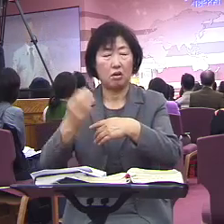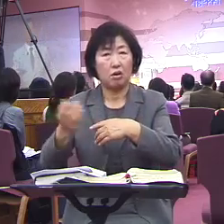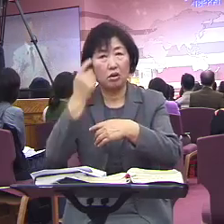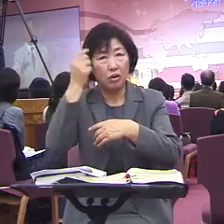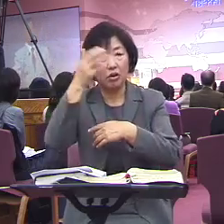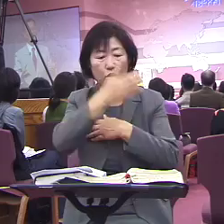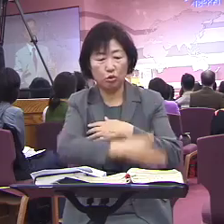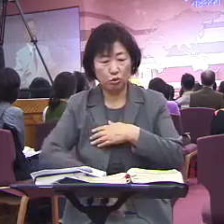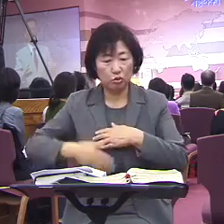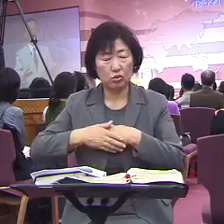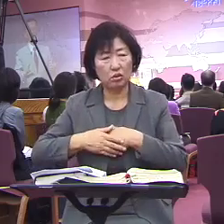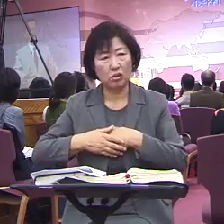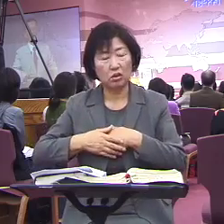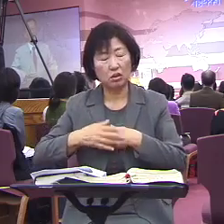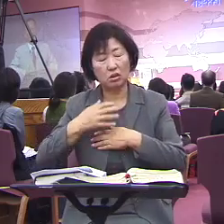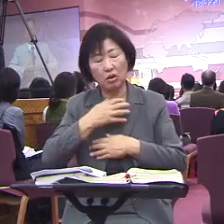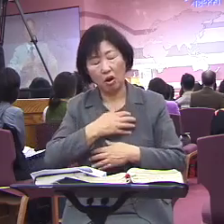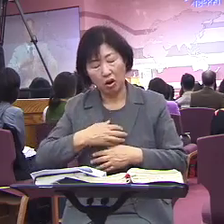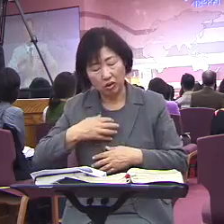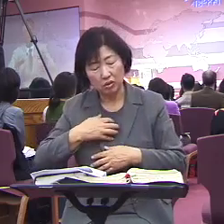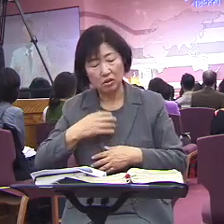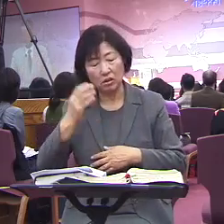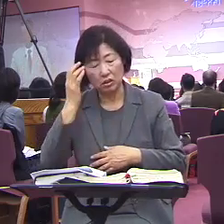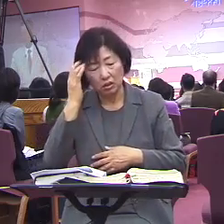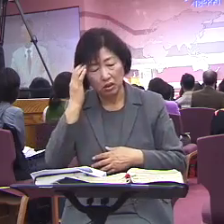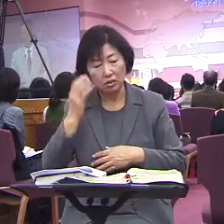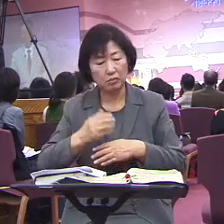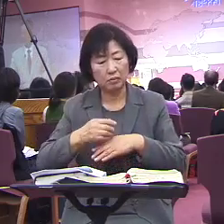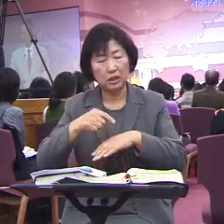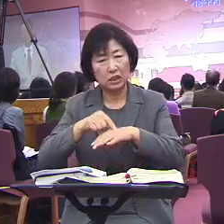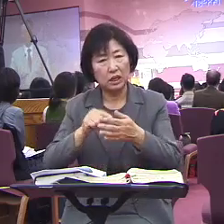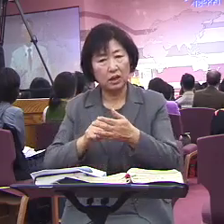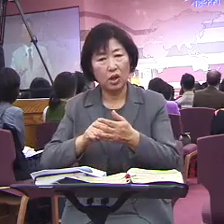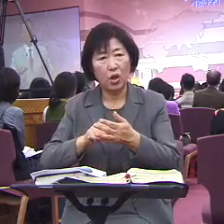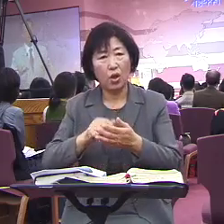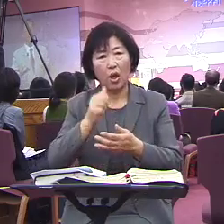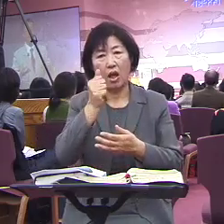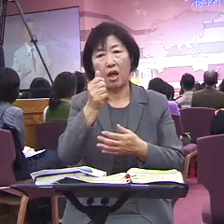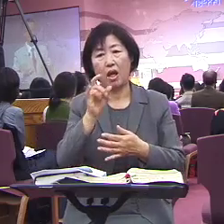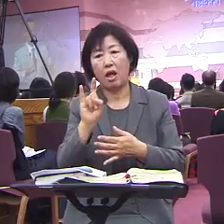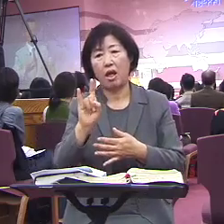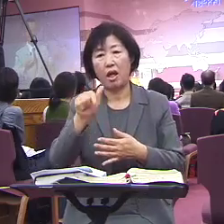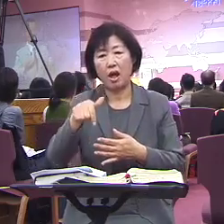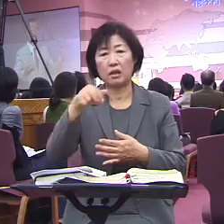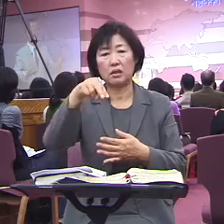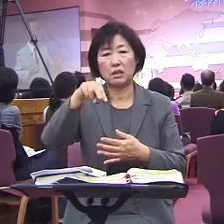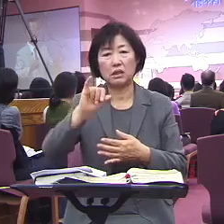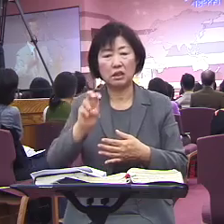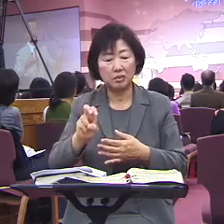우리의 근심, 걱정, 우리의 어떠한 신앙의 회심, 우리의 어떠한 그